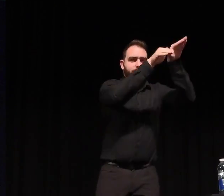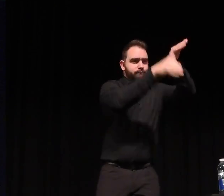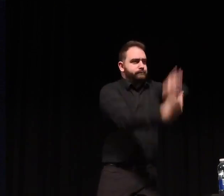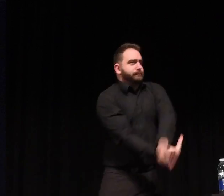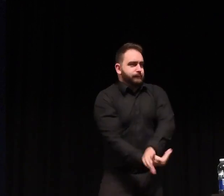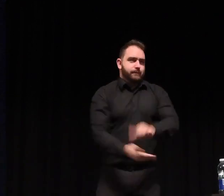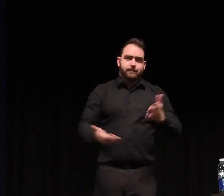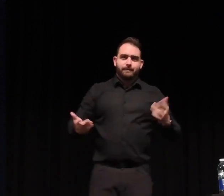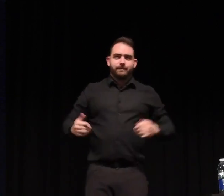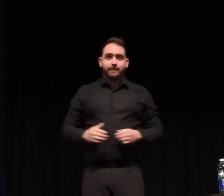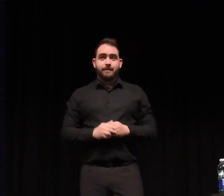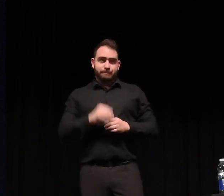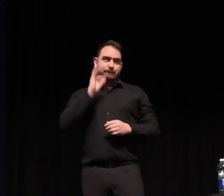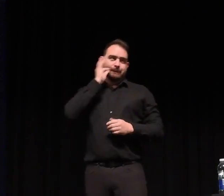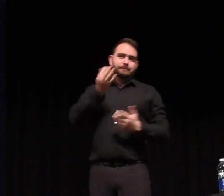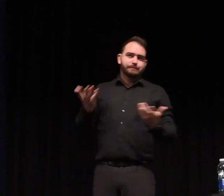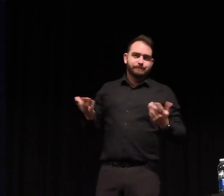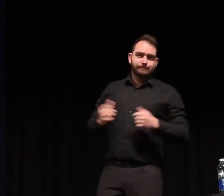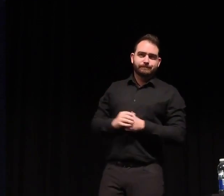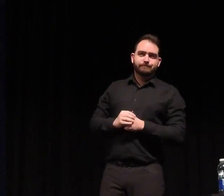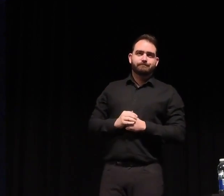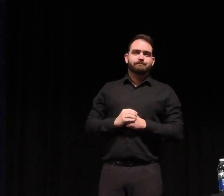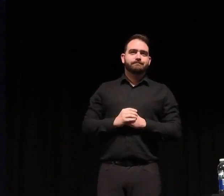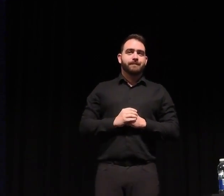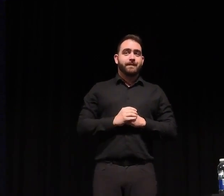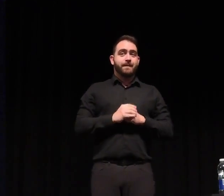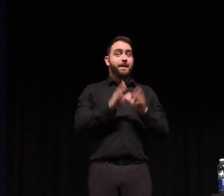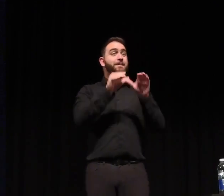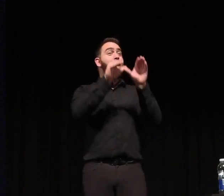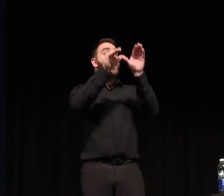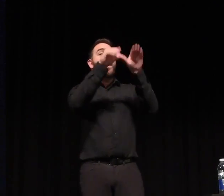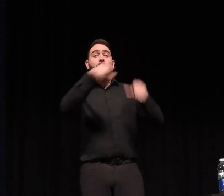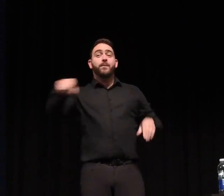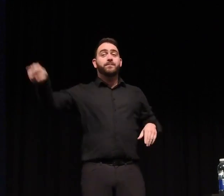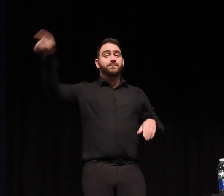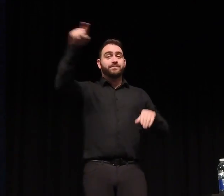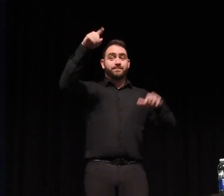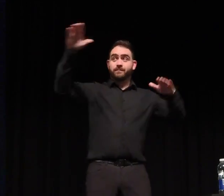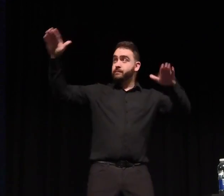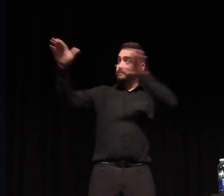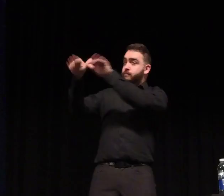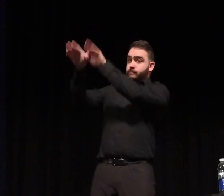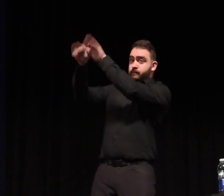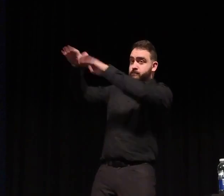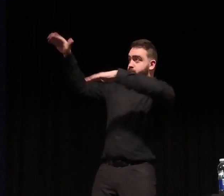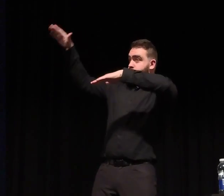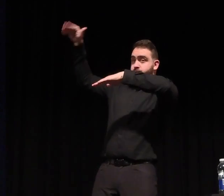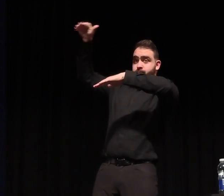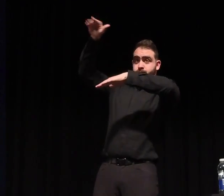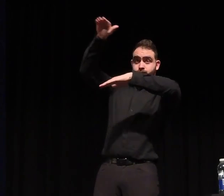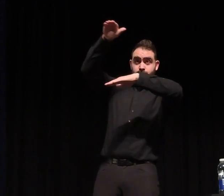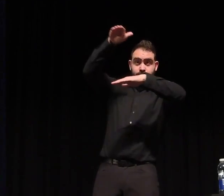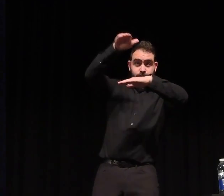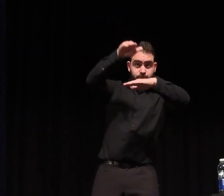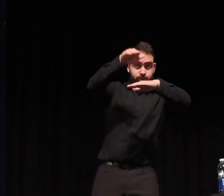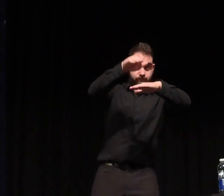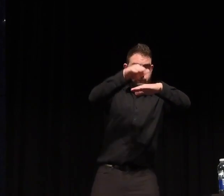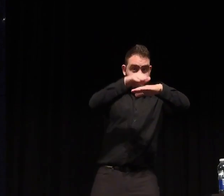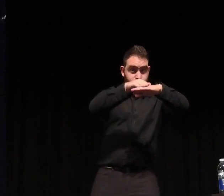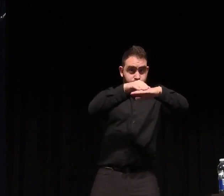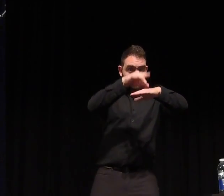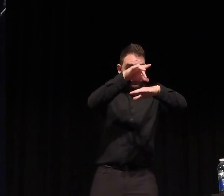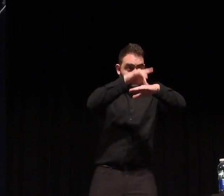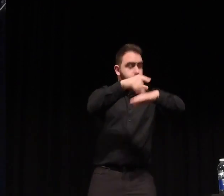Voyez-vous, les papillons, s'ils atterrissent sur vous, vous pouvez lui raconter, vous pouvez